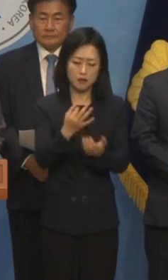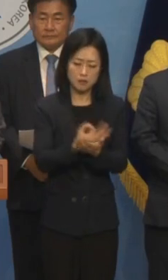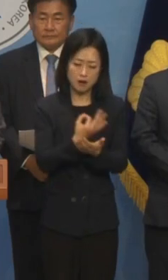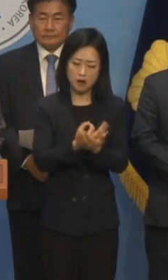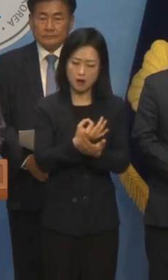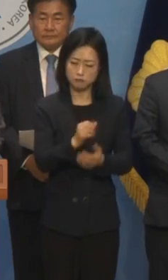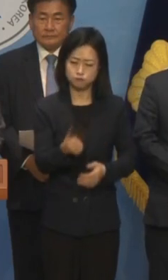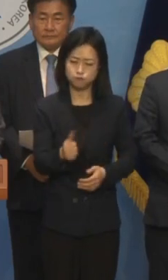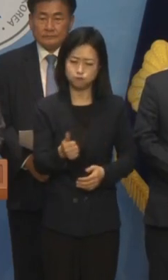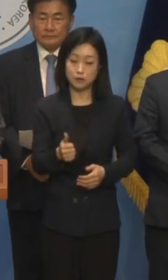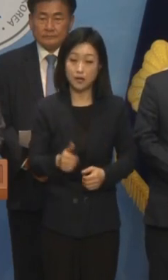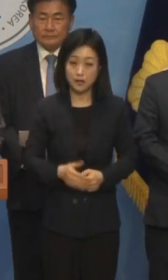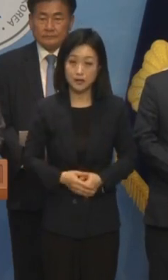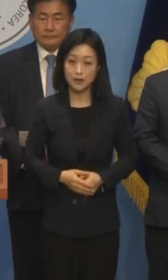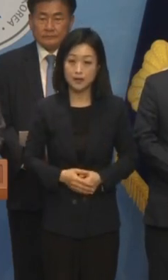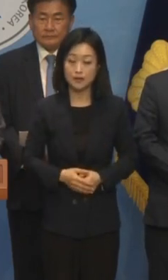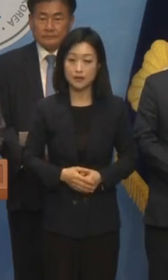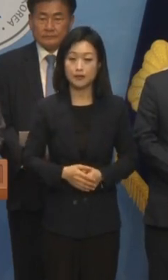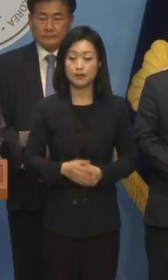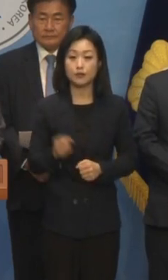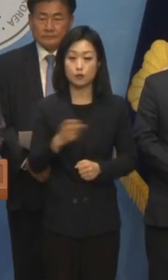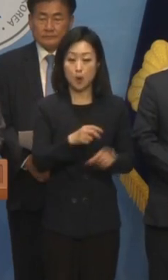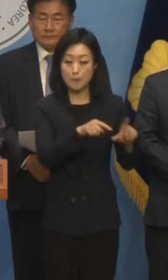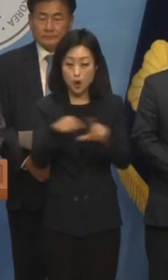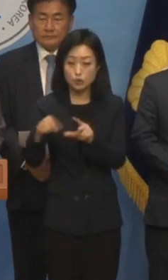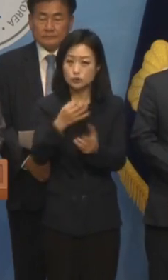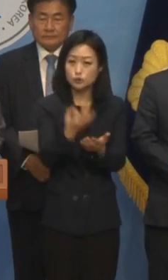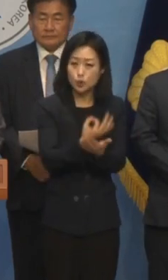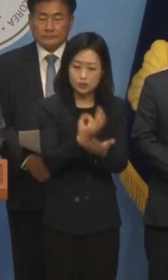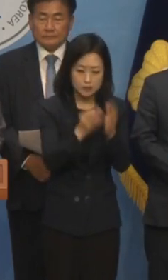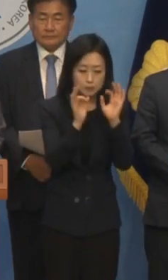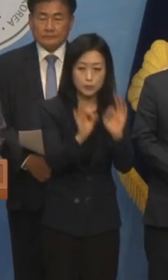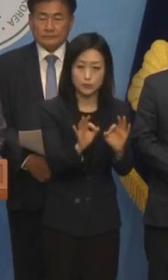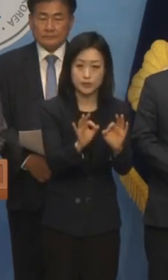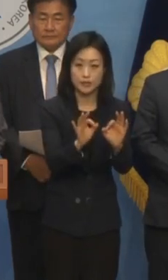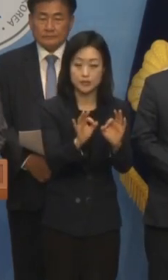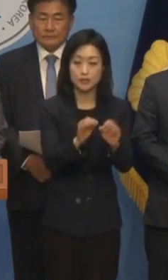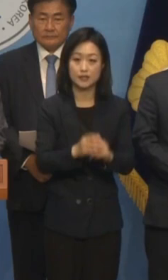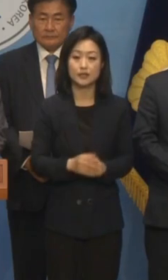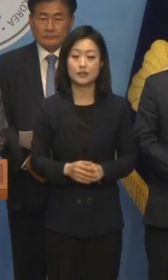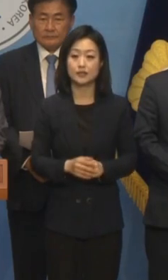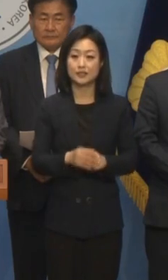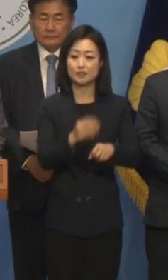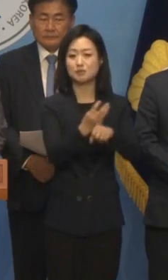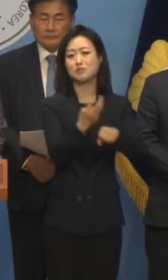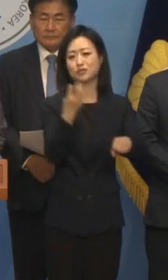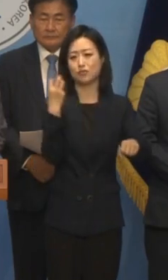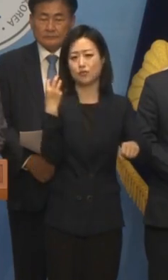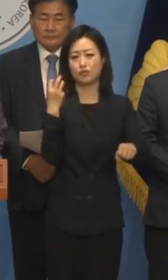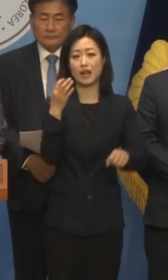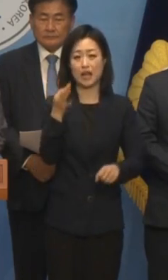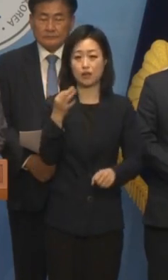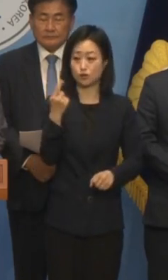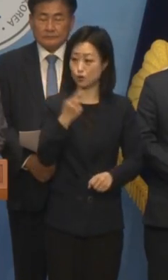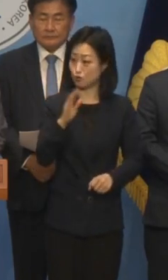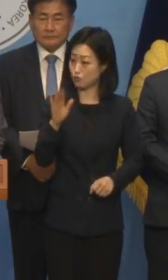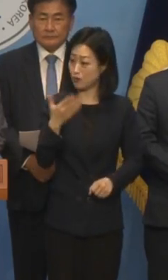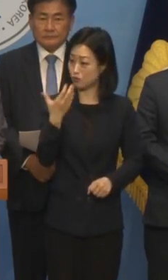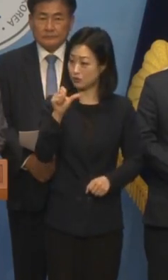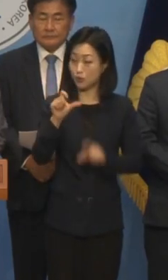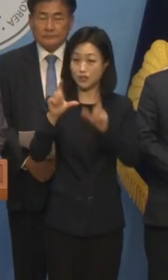정도이기 때문입니다. 농가당 연평균 농업소득은 30년 전인